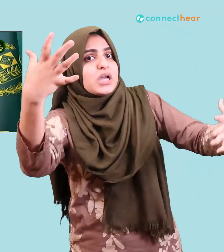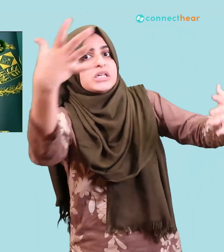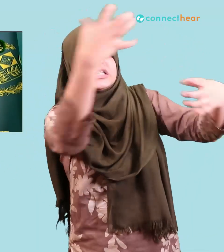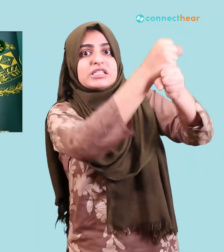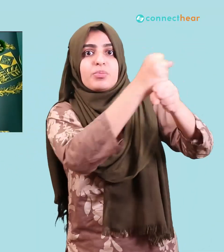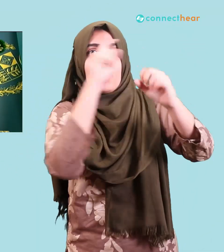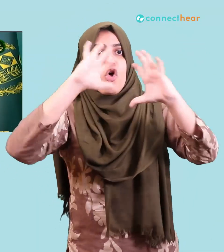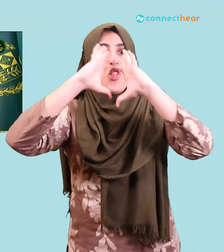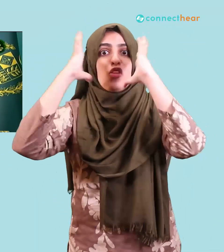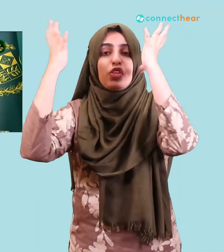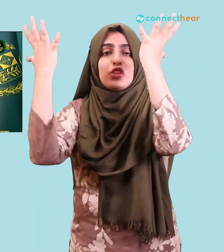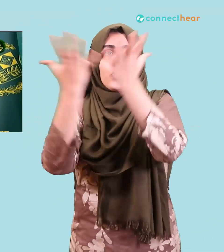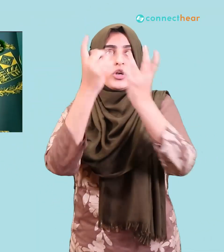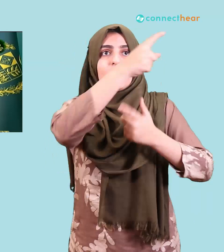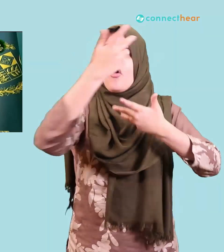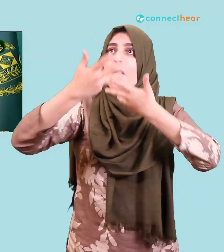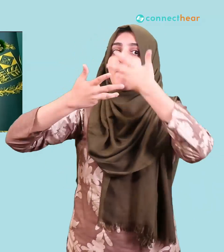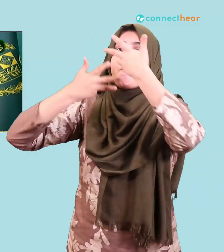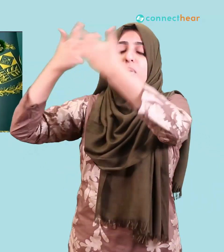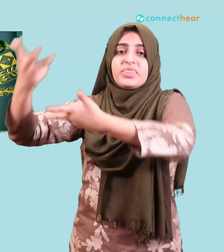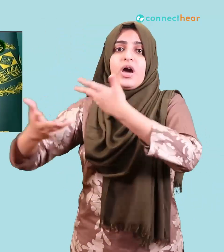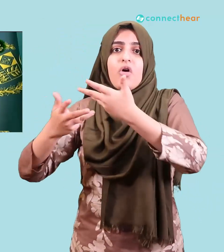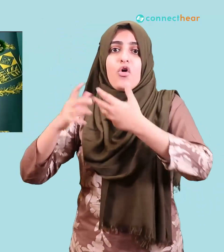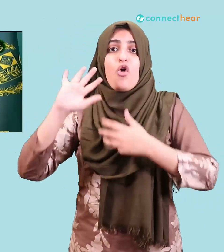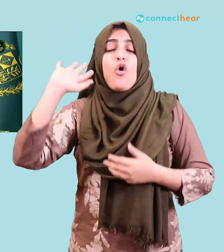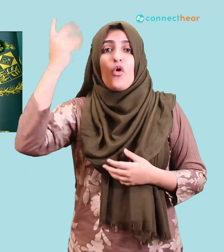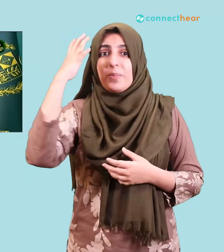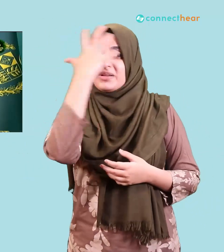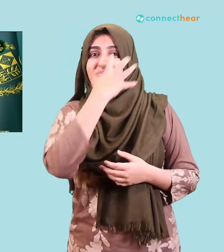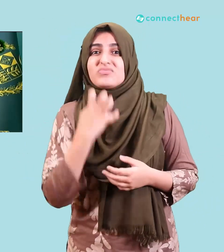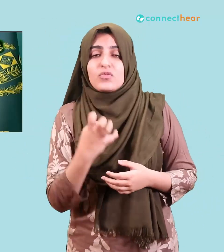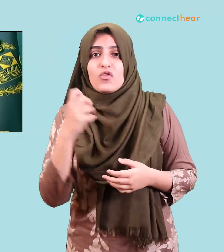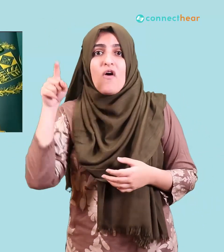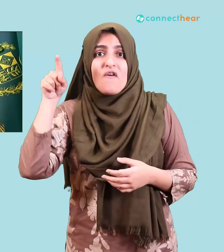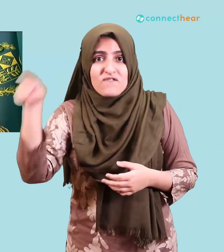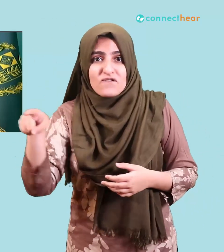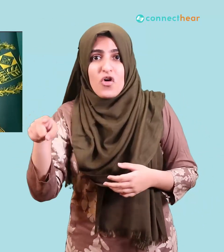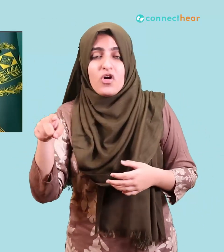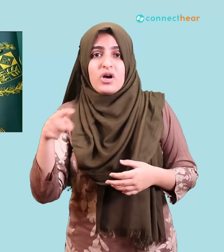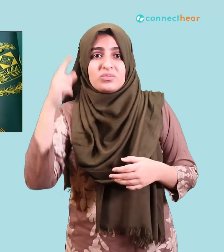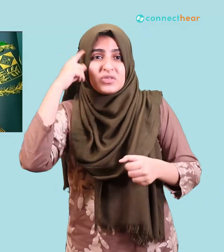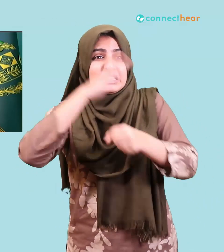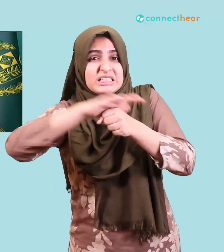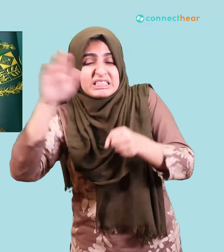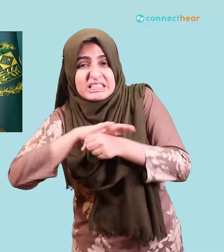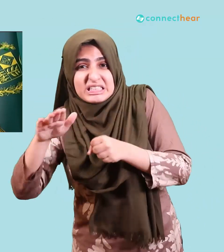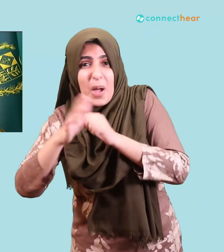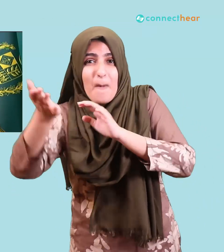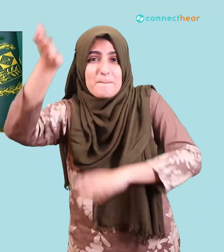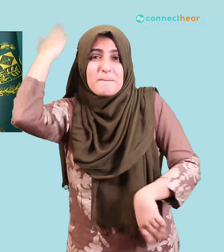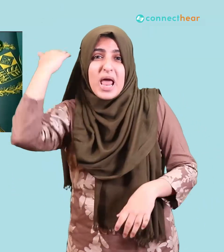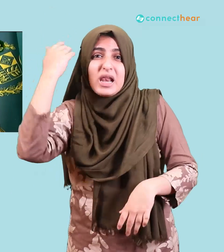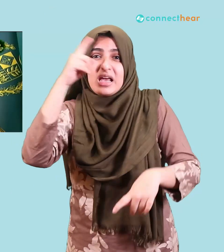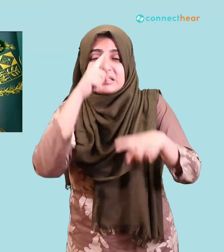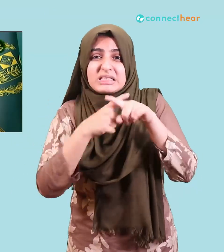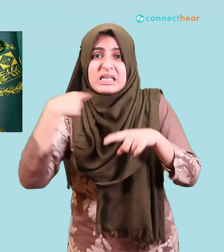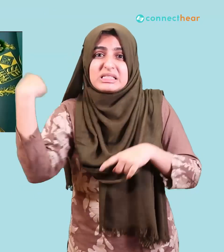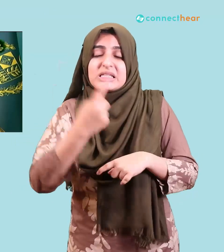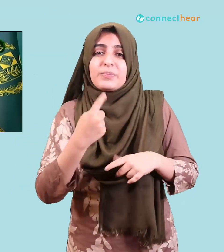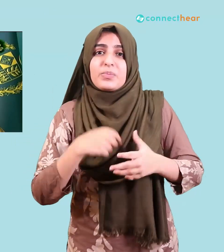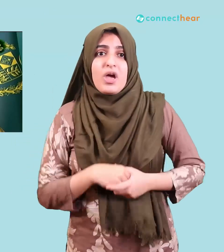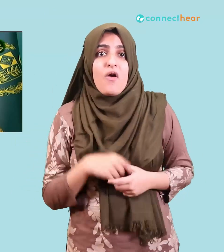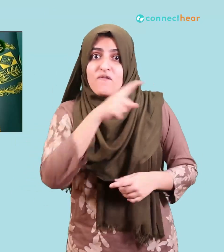دنیا کو، مغربی دنیا کو بتایا ہے کہ جو ہولوکاسٹ تھا، جدھر یہودیوں کی قتل عام ہوئی تھی، انہوں نے کہا کہ